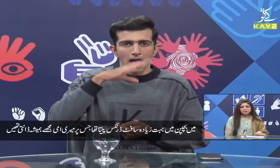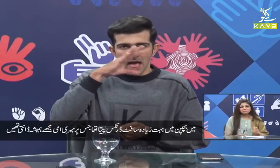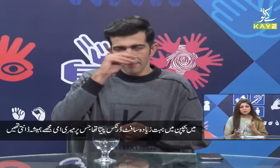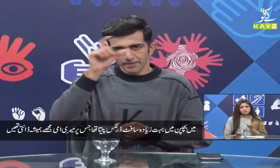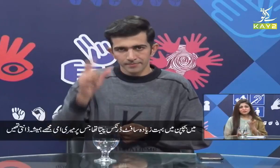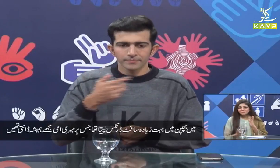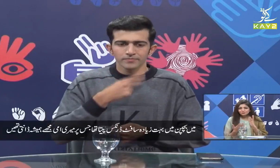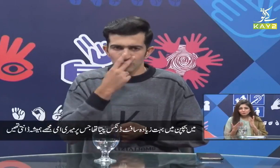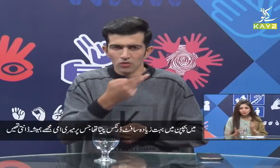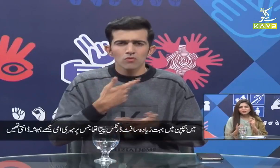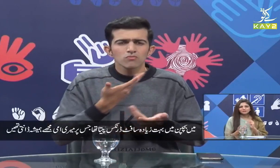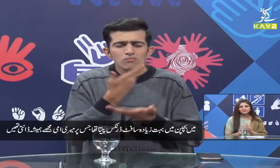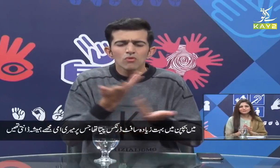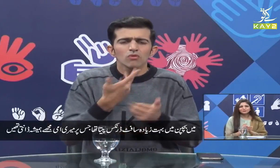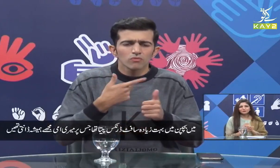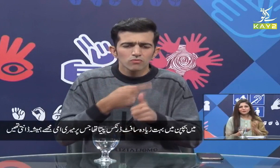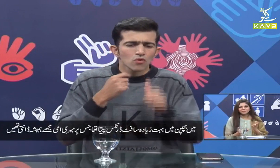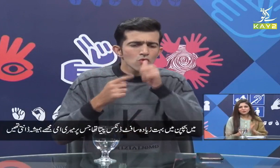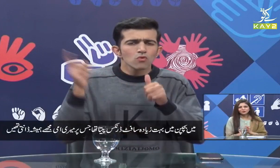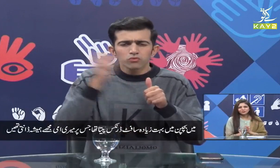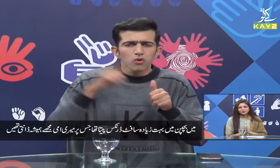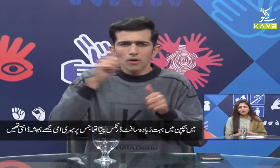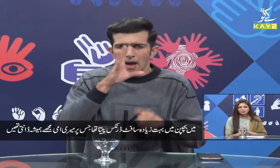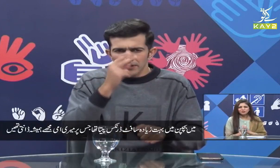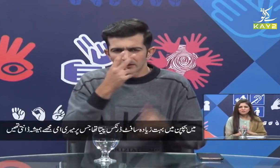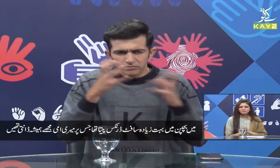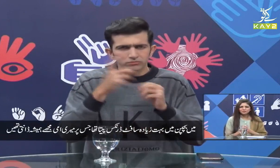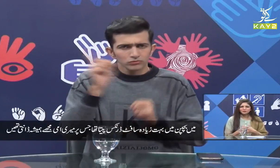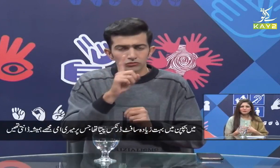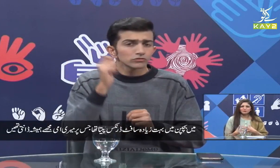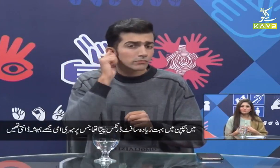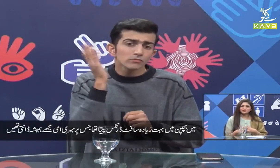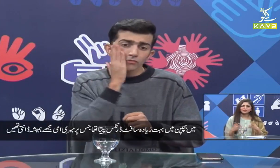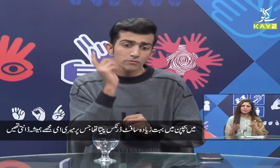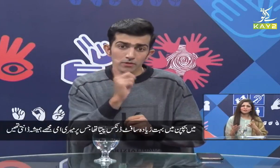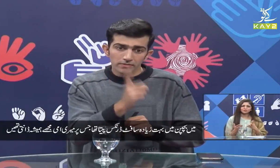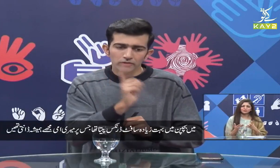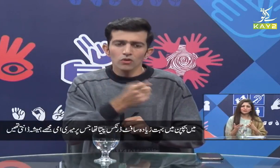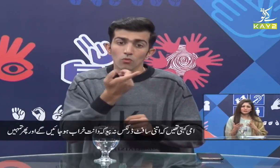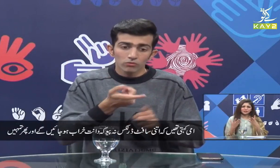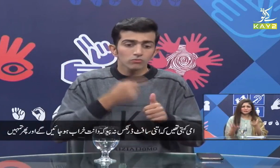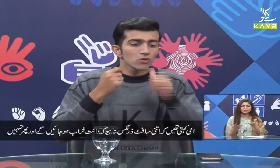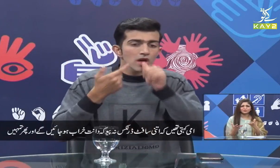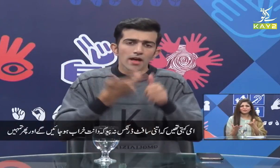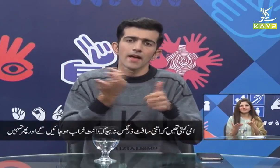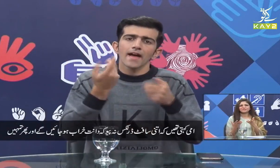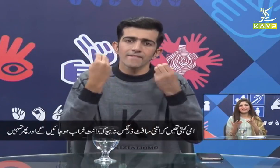मैं बचपन से बहुत ज़्यादा कोल्ड ड्रिंक्स पीता होता था और मेरी अम्मी जो है वो हमेशा डांटती होती थी कि ना इतनी कोल्ड ड्रिंक्स पिया